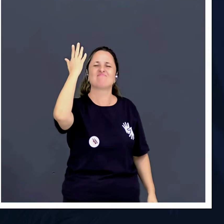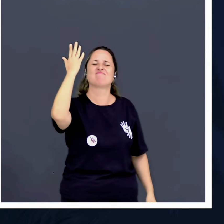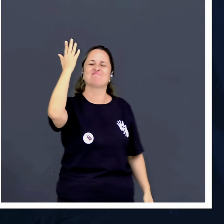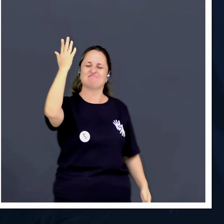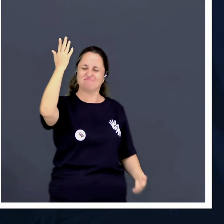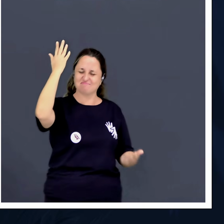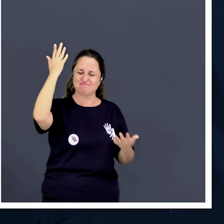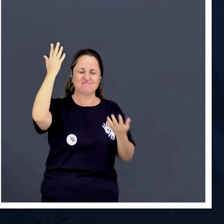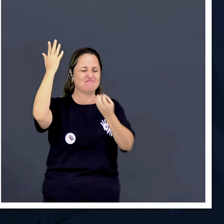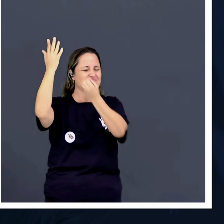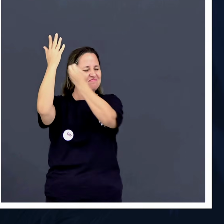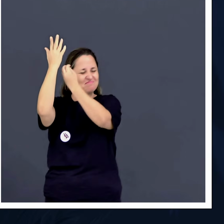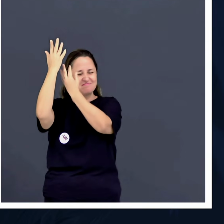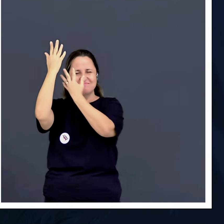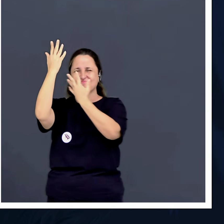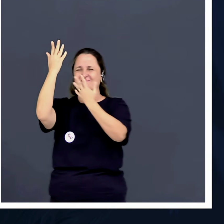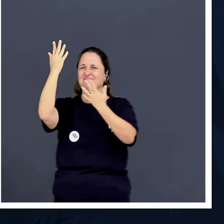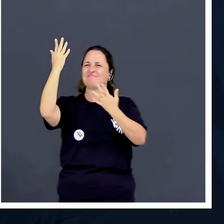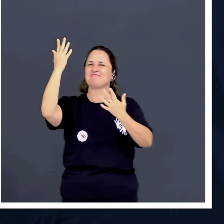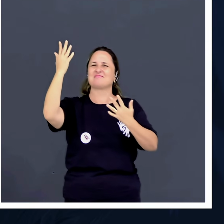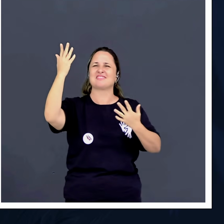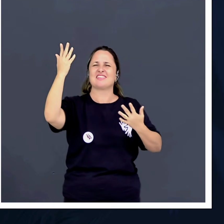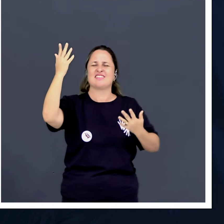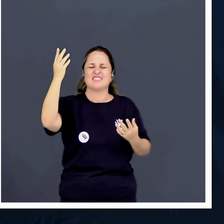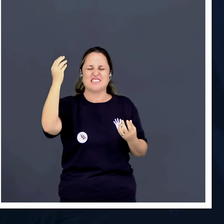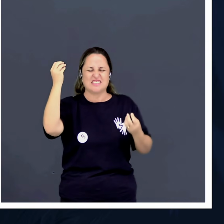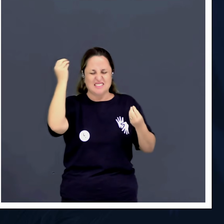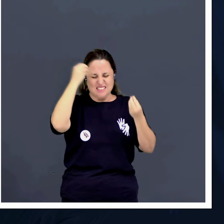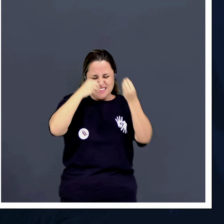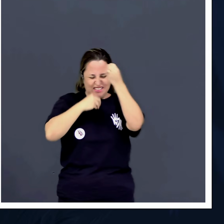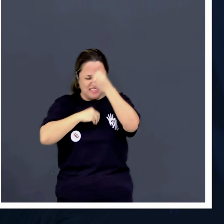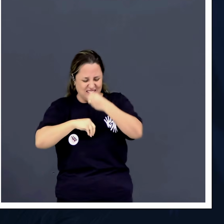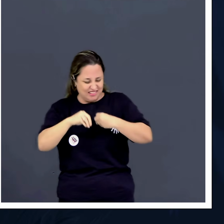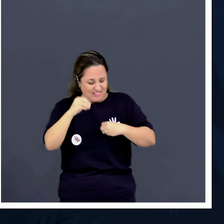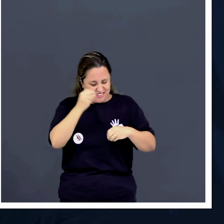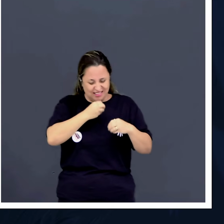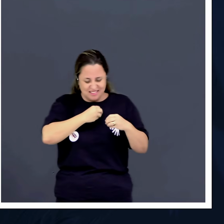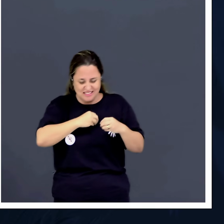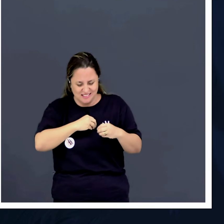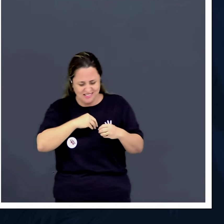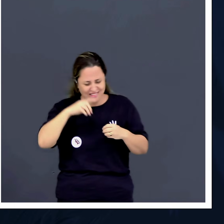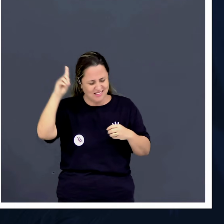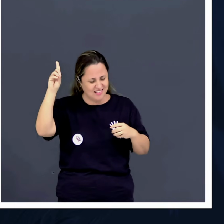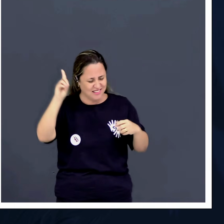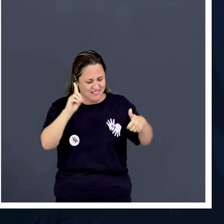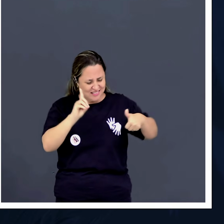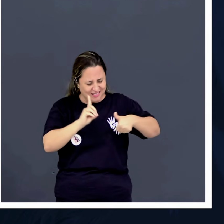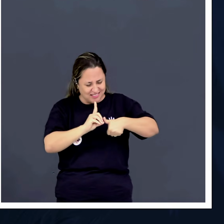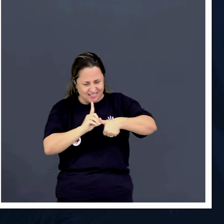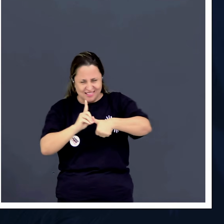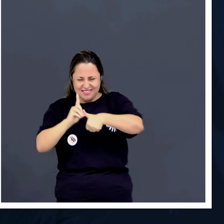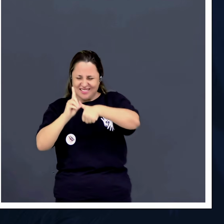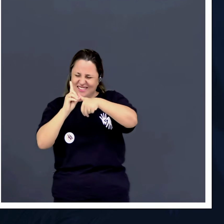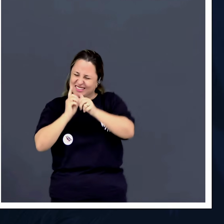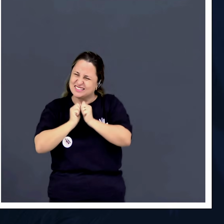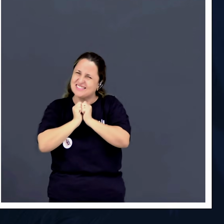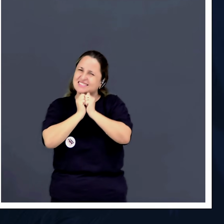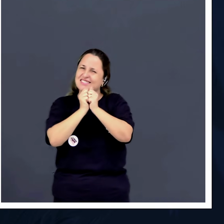certamente que a bondade e a misericórdia do Senhor nos seguirão todos os dias das nossas